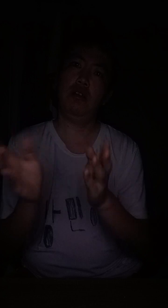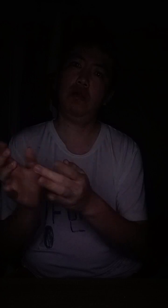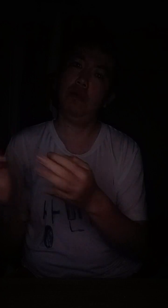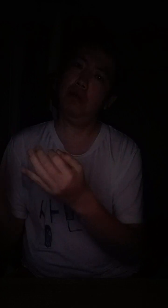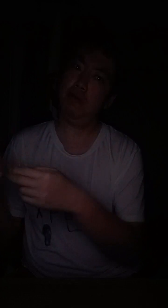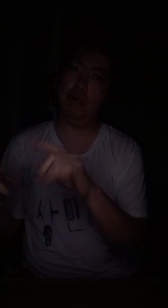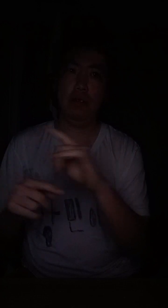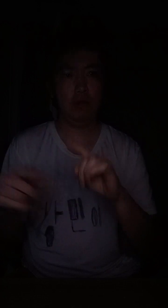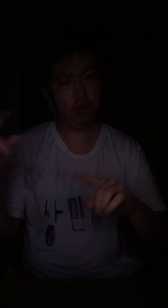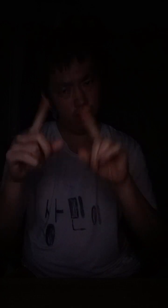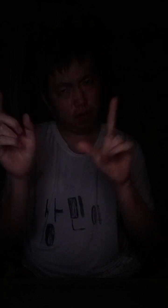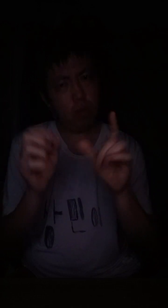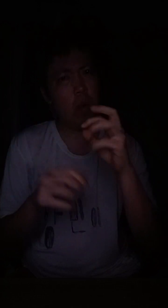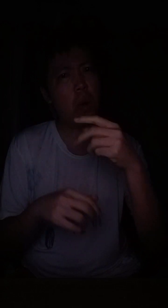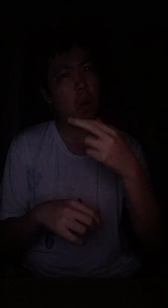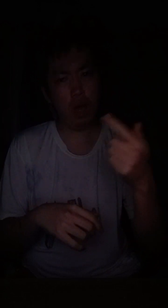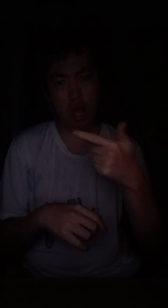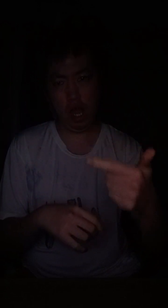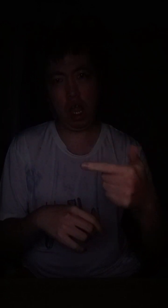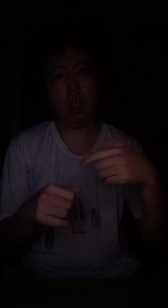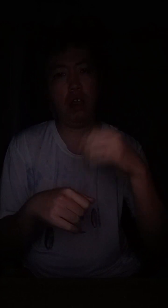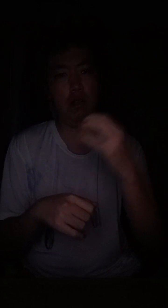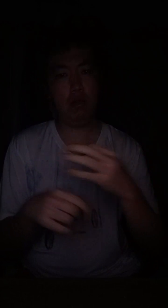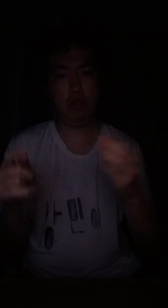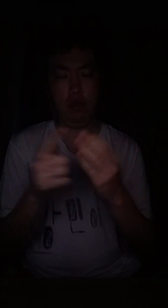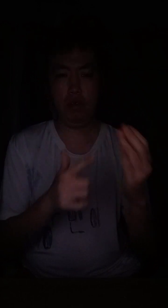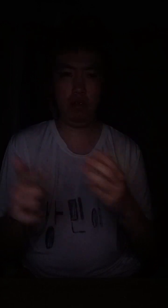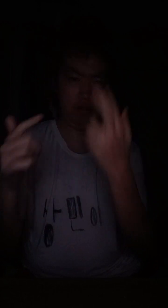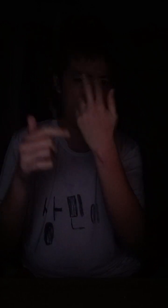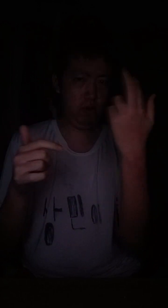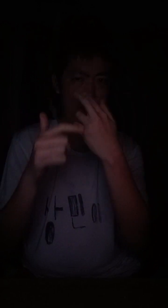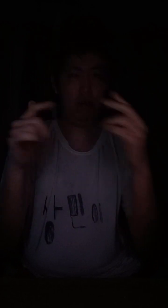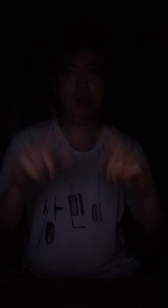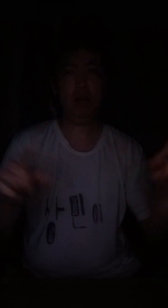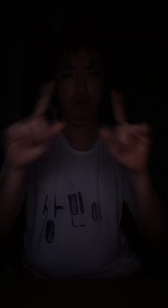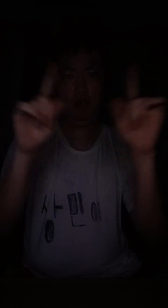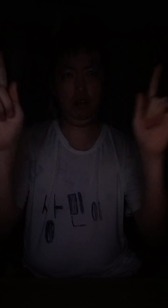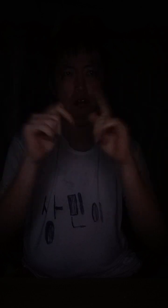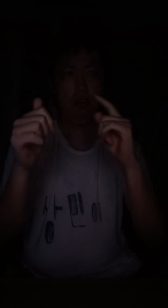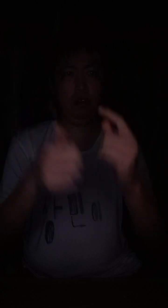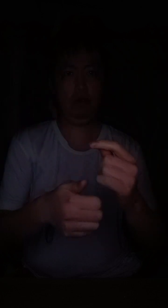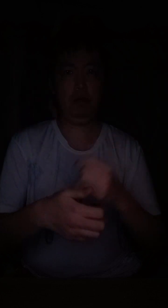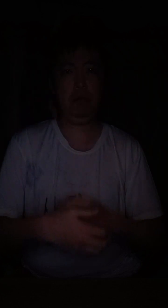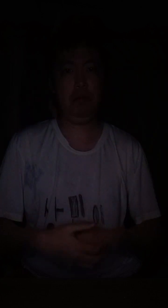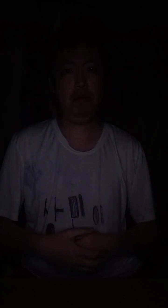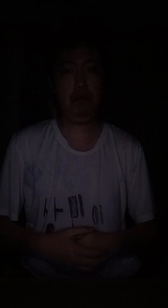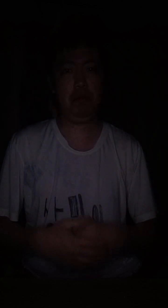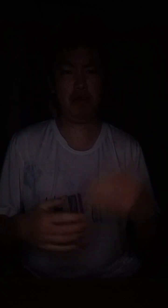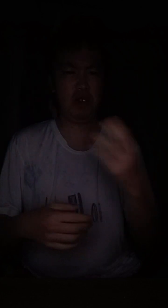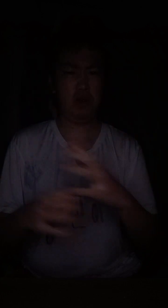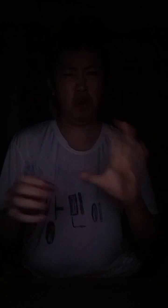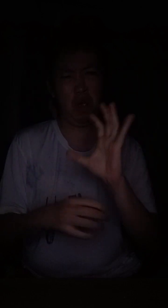화장실 변기에 뚫린 구멍을 몰카로 오해해 경찰이 수사에 나서는 해프닝도 발생했습니다. 화장실 갈 때도